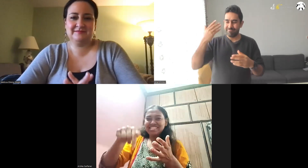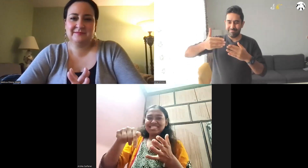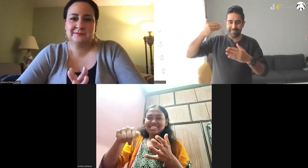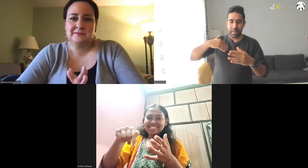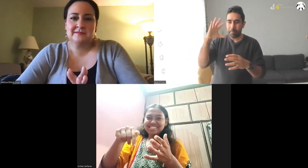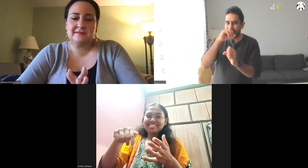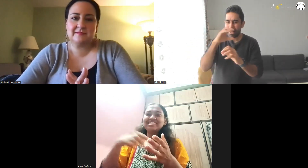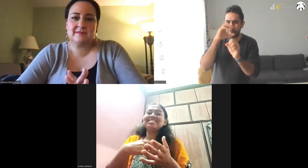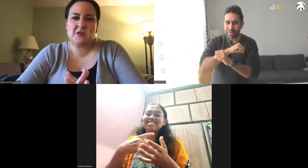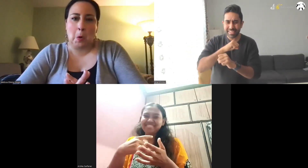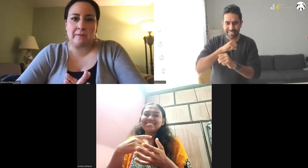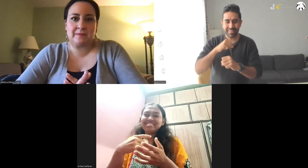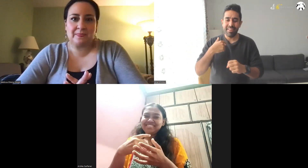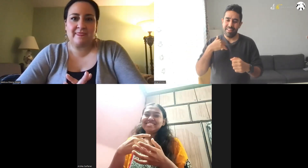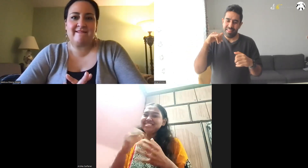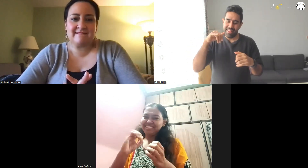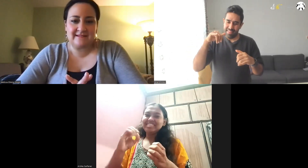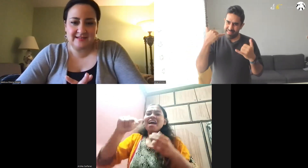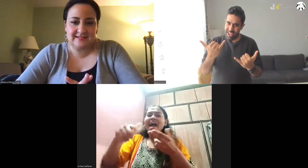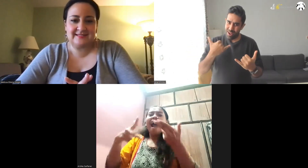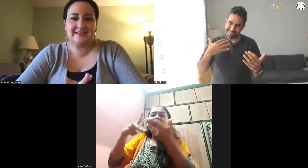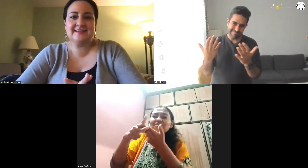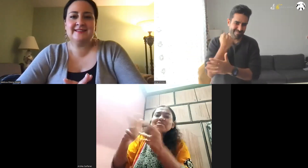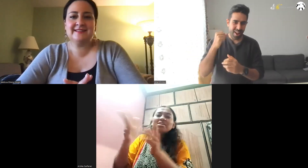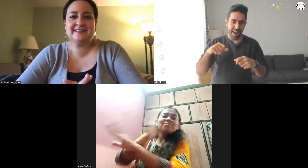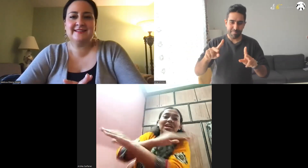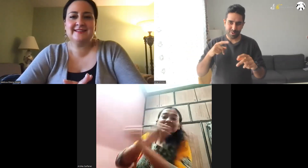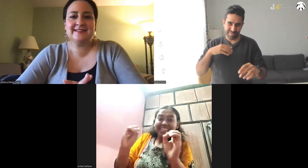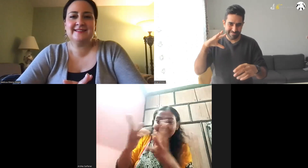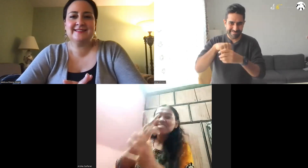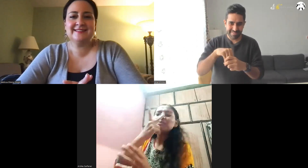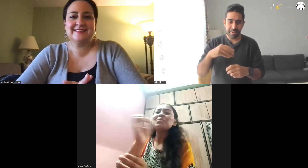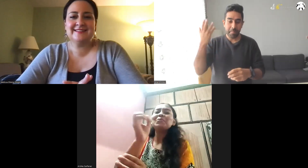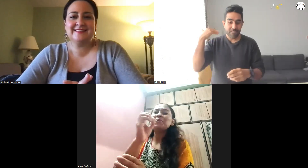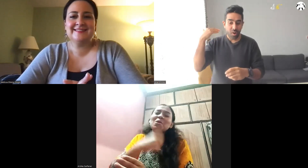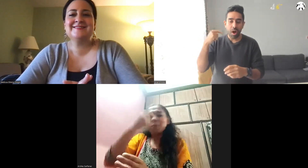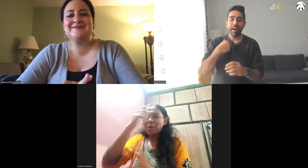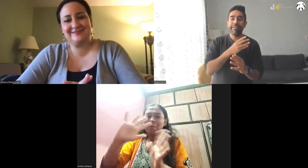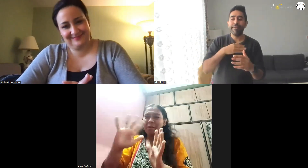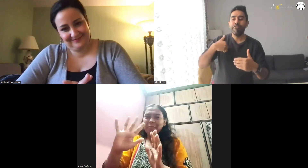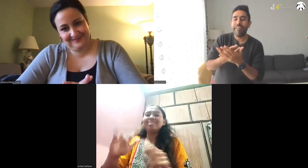हैं Can you mute, please? बोल रही है Yeah, I'll do.